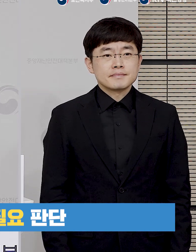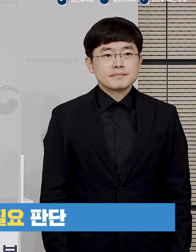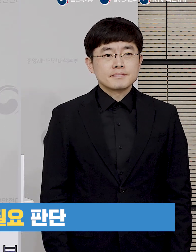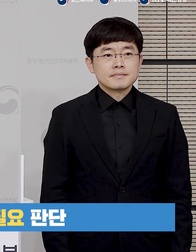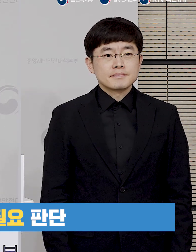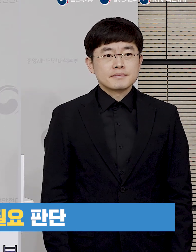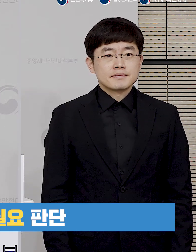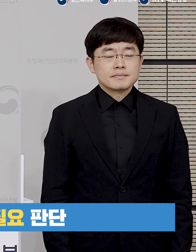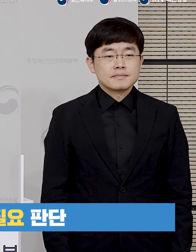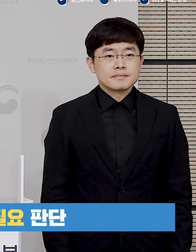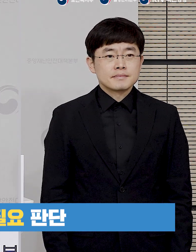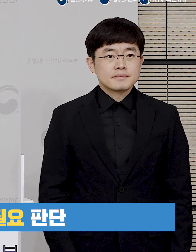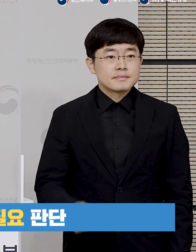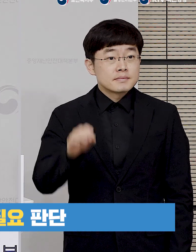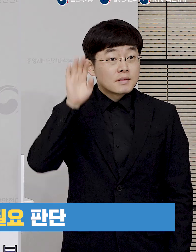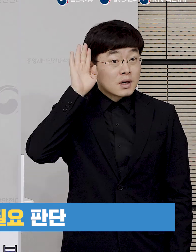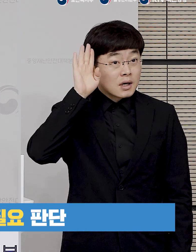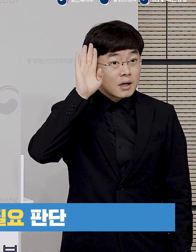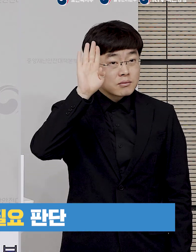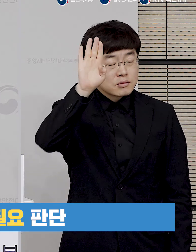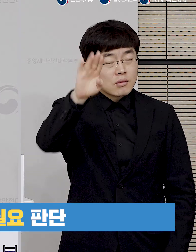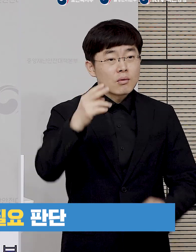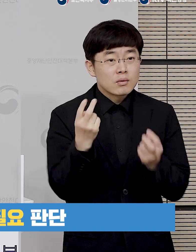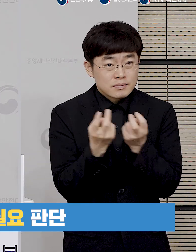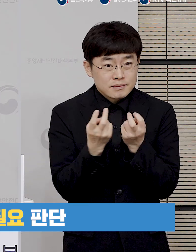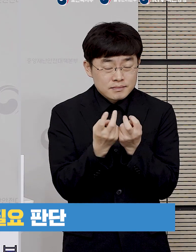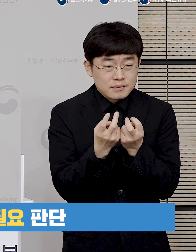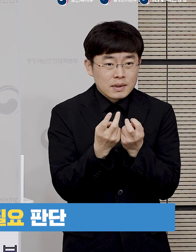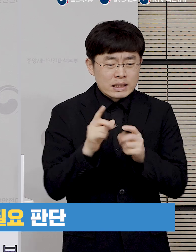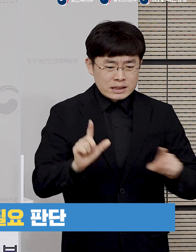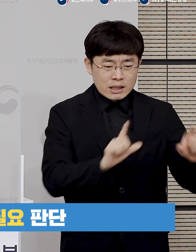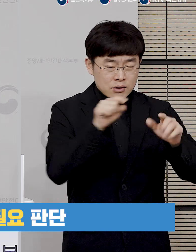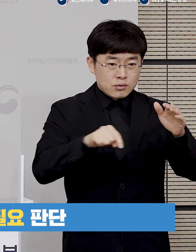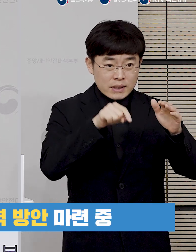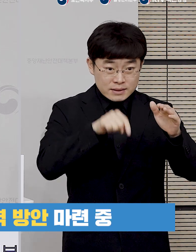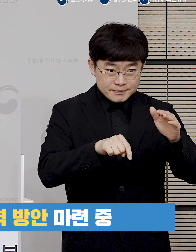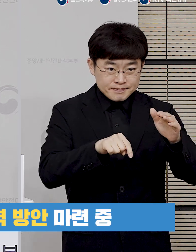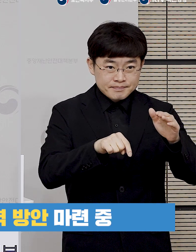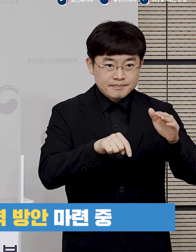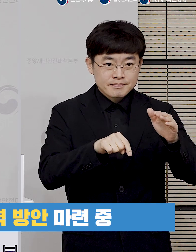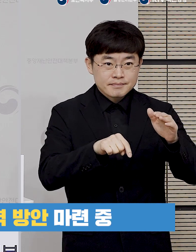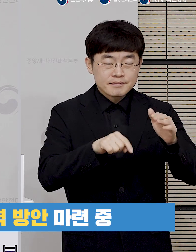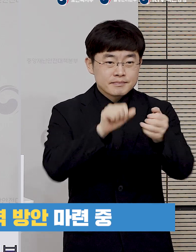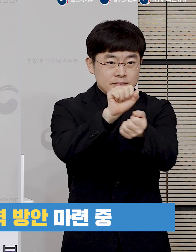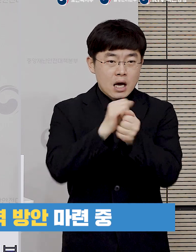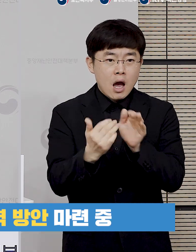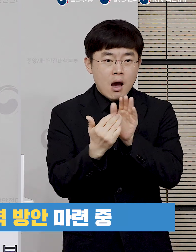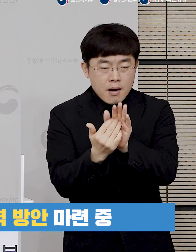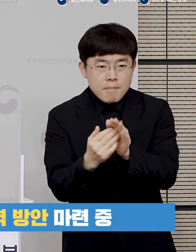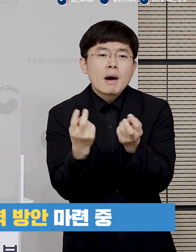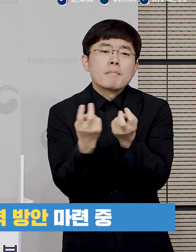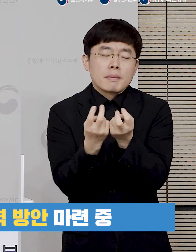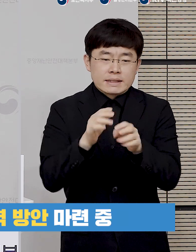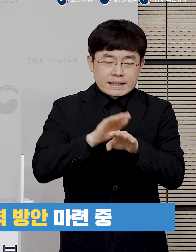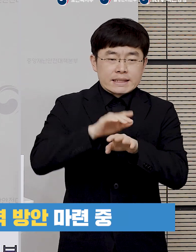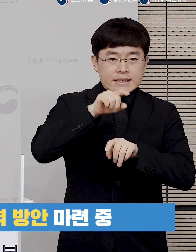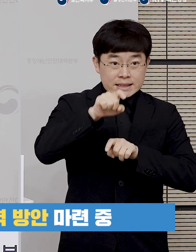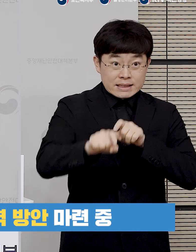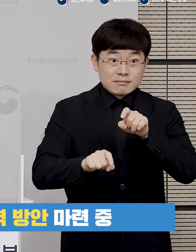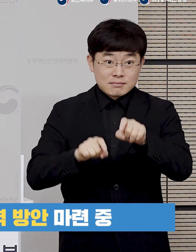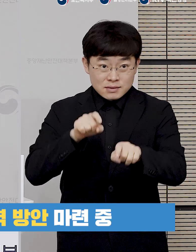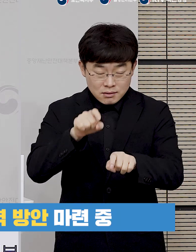것으로 판단이 됩니다 다만 앞으로 2 2 생활방 여기라는 뭐 이란 용어를 통해서